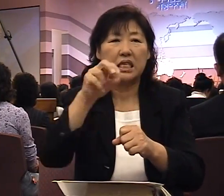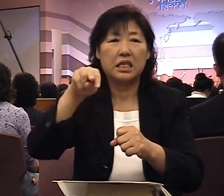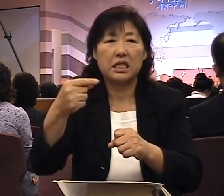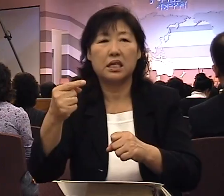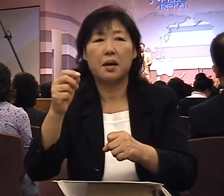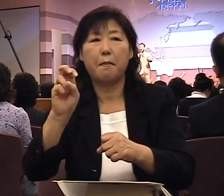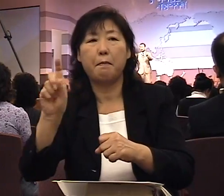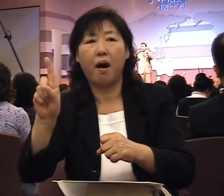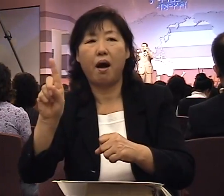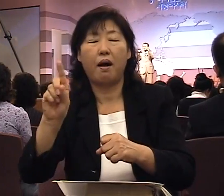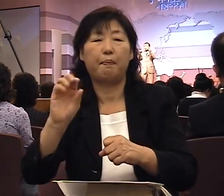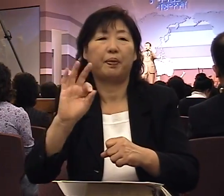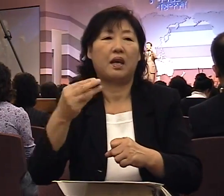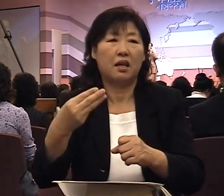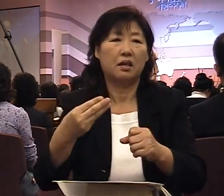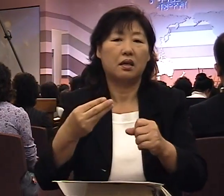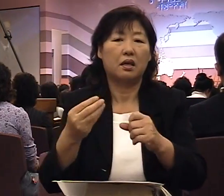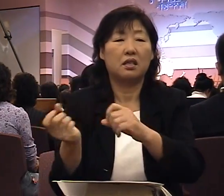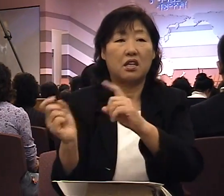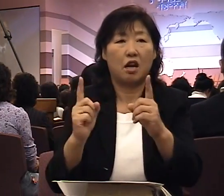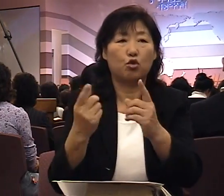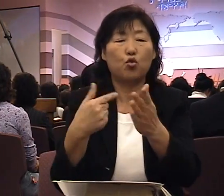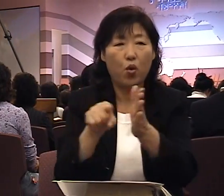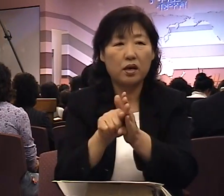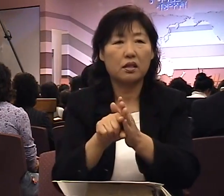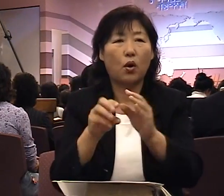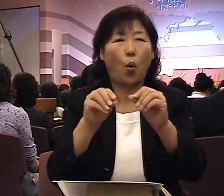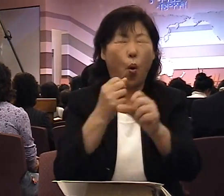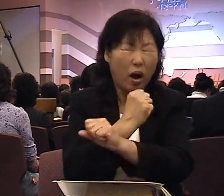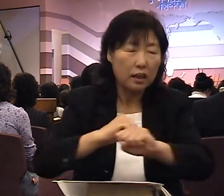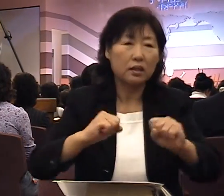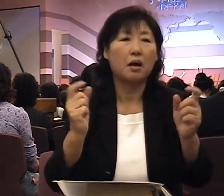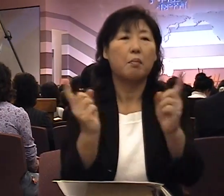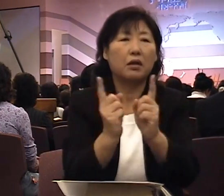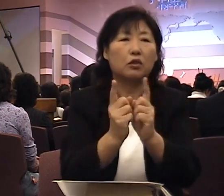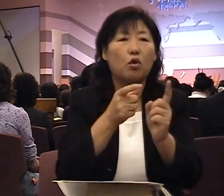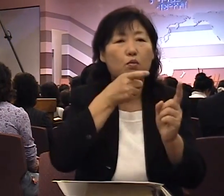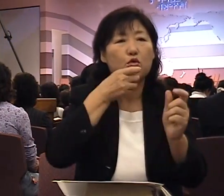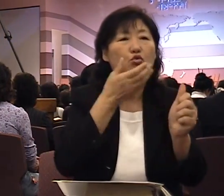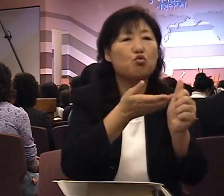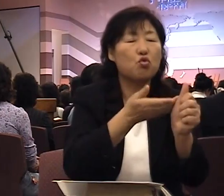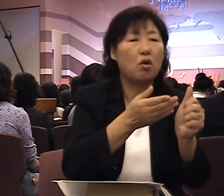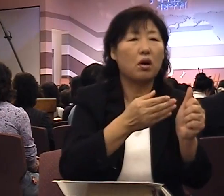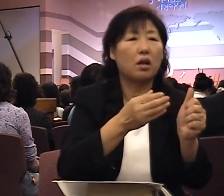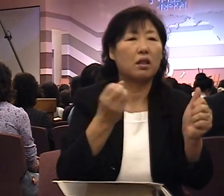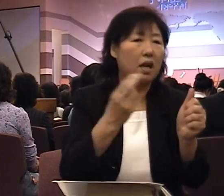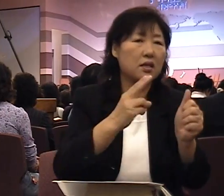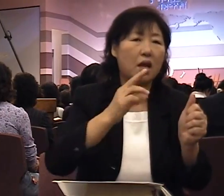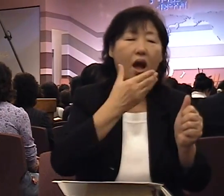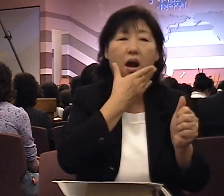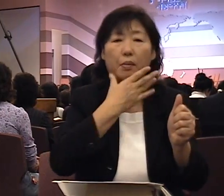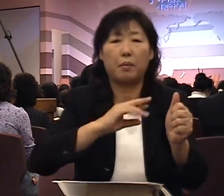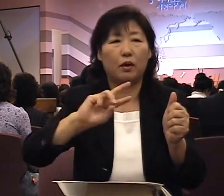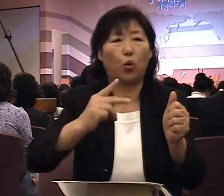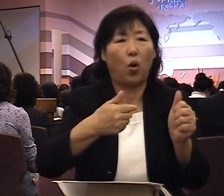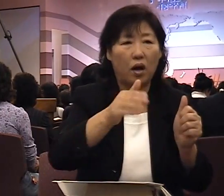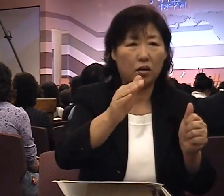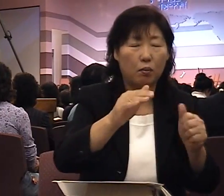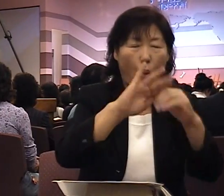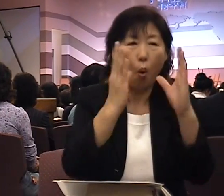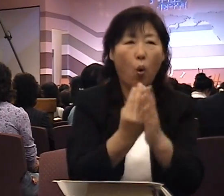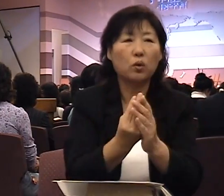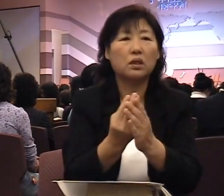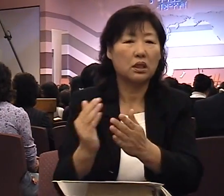사랑하여서 살려주시려고 광야에서 그들을 만나주시고 물을 주시고 다시 아브라함에게로 돌아갈 수 있도록 모든 길을 인도하시더라.